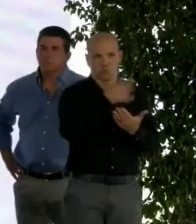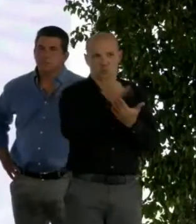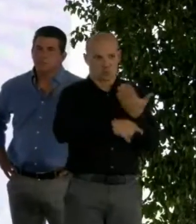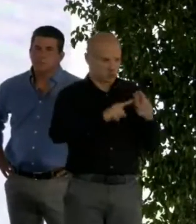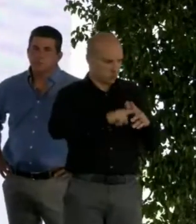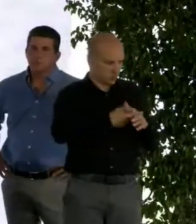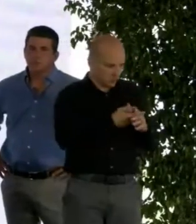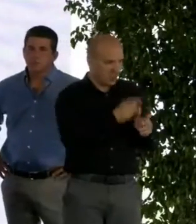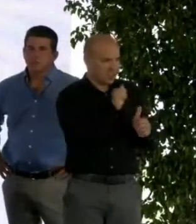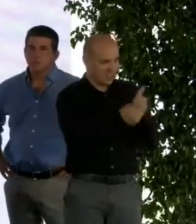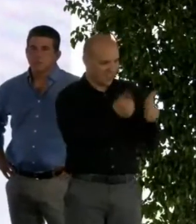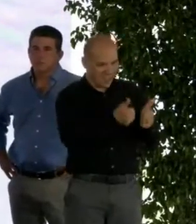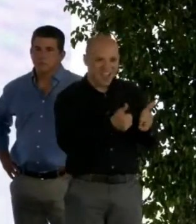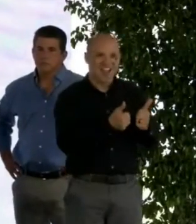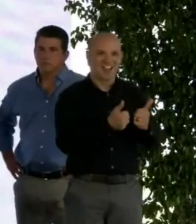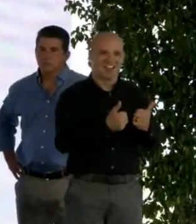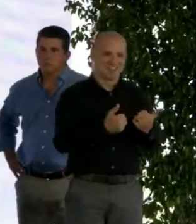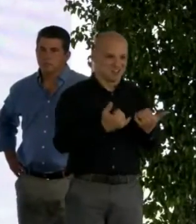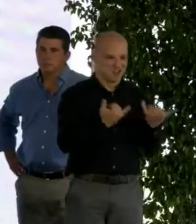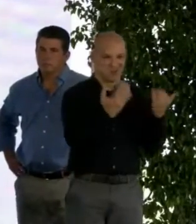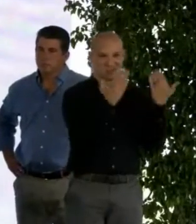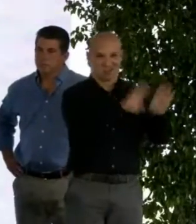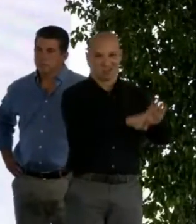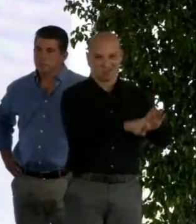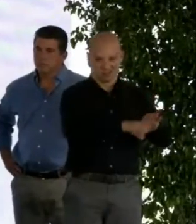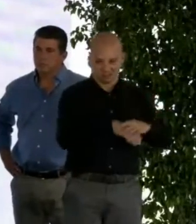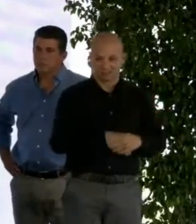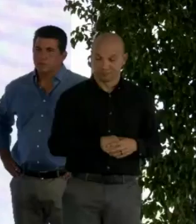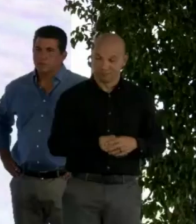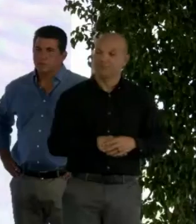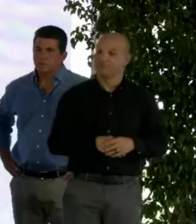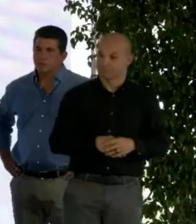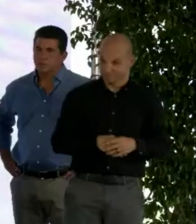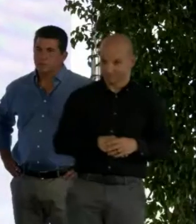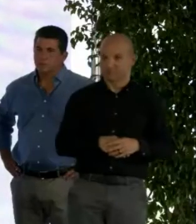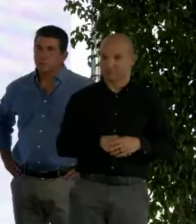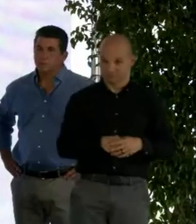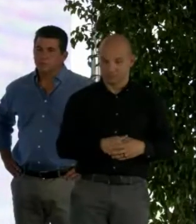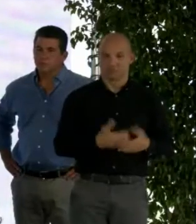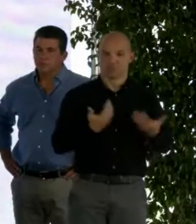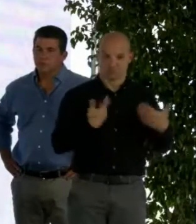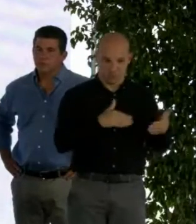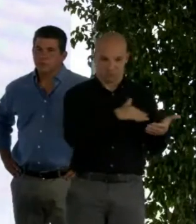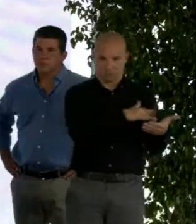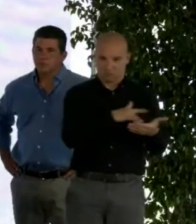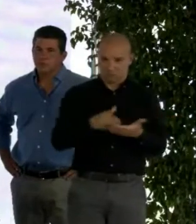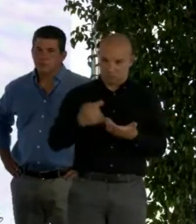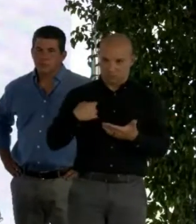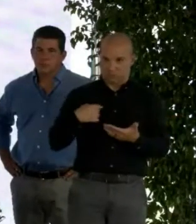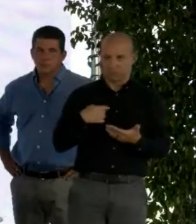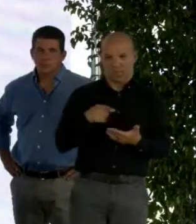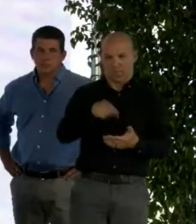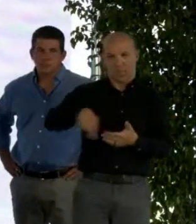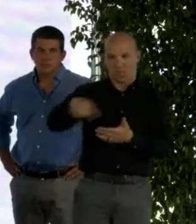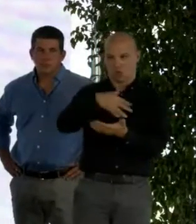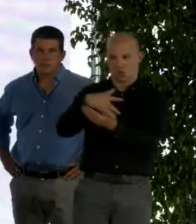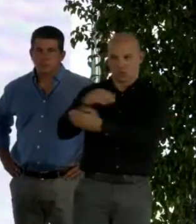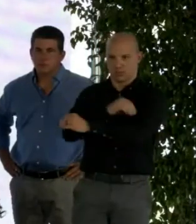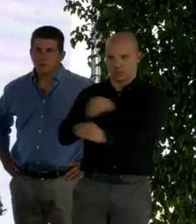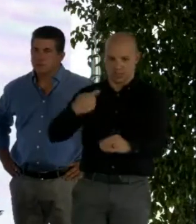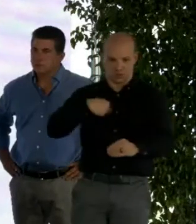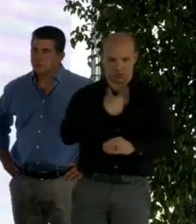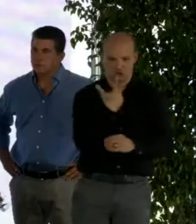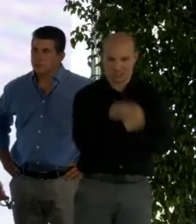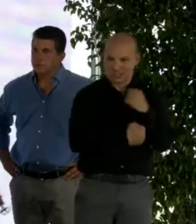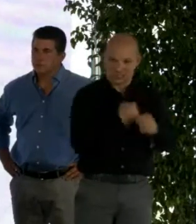empezaron así con esto y están cerrados y sin funcionar? Precisamente que no se hicieron los estudios adecuados como los hicimos nosotros desde los últimos 3 años. Aquí